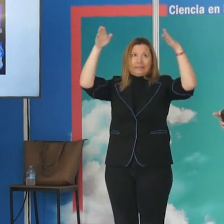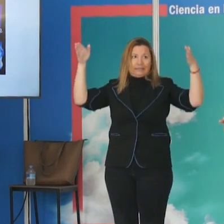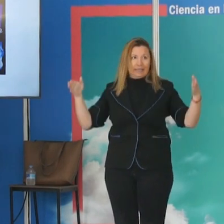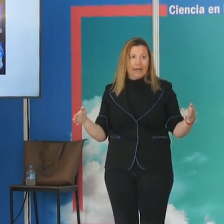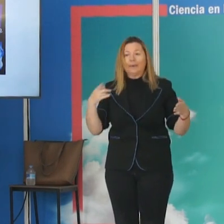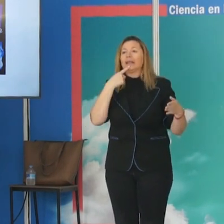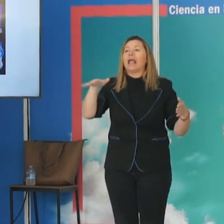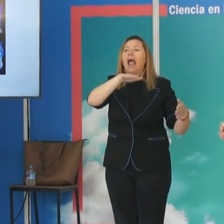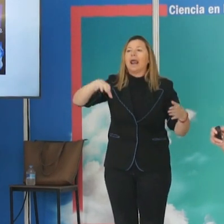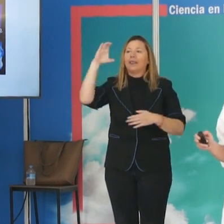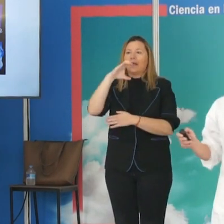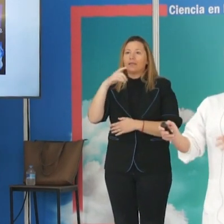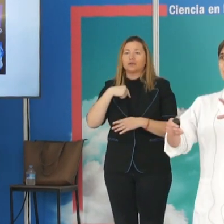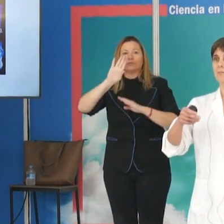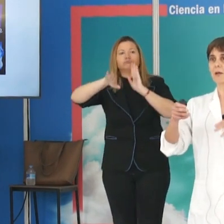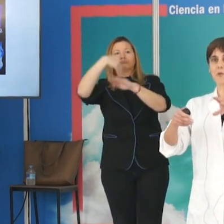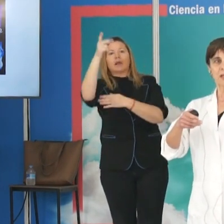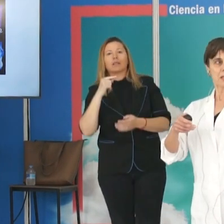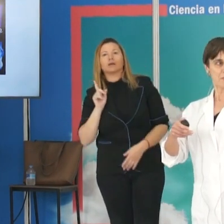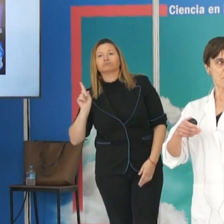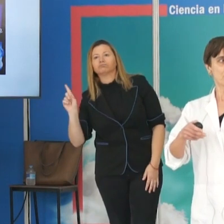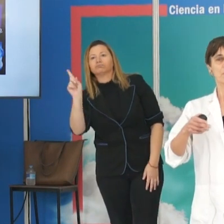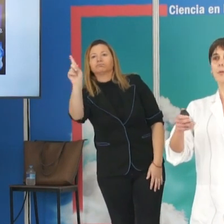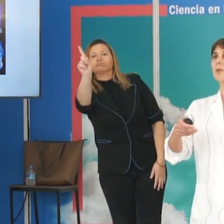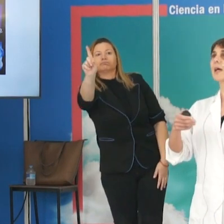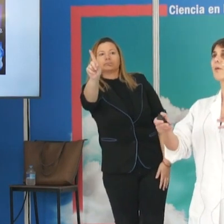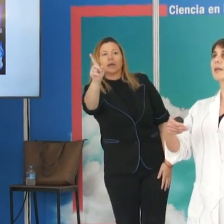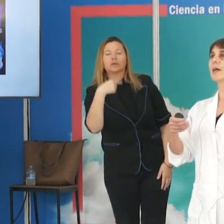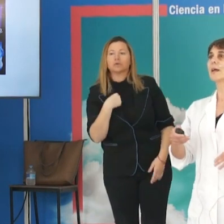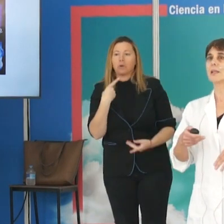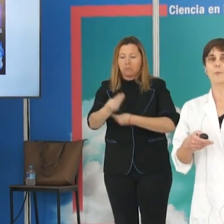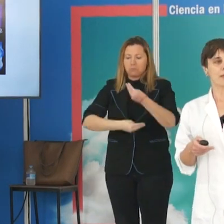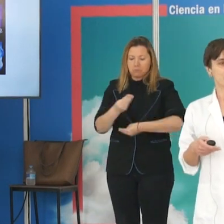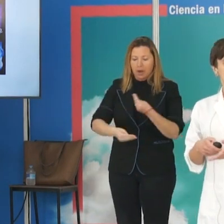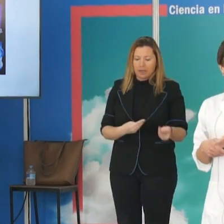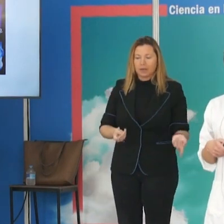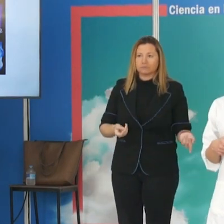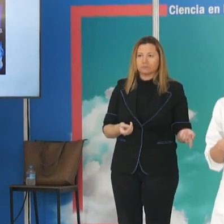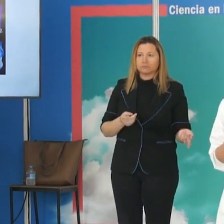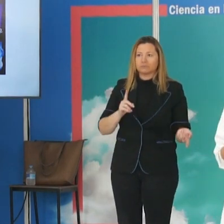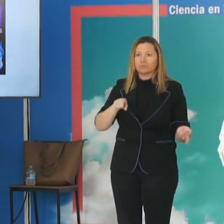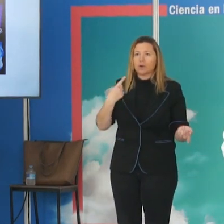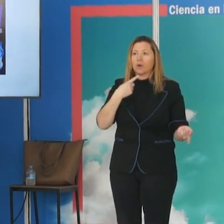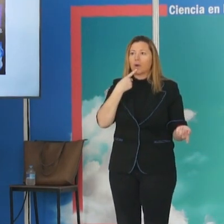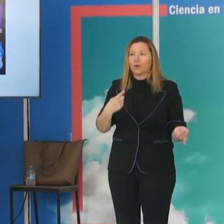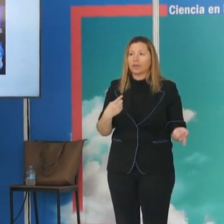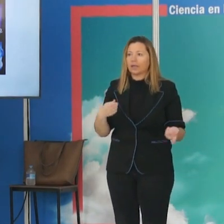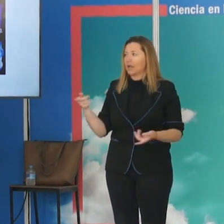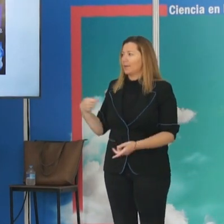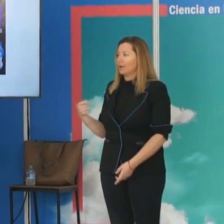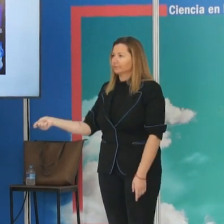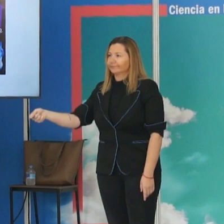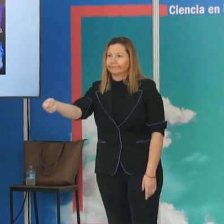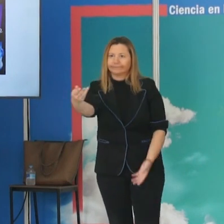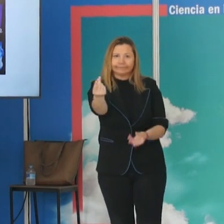área de la ciencia, yo saldría allí afuera, ahí mismo, me pondría, lo haría y después pondría a alguien a que me pasara el platillo.